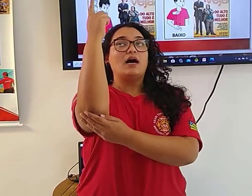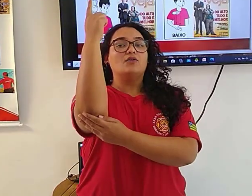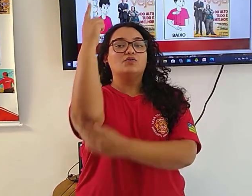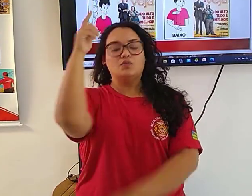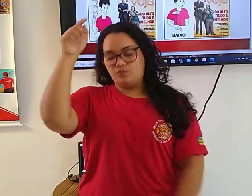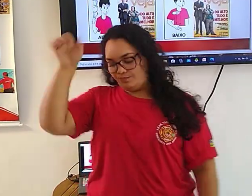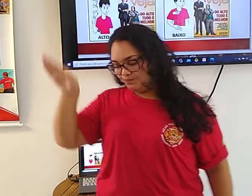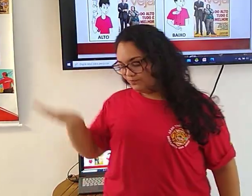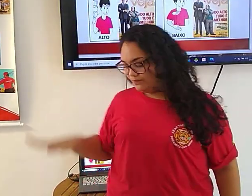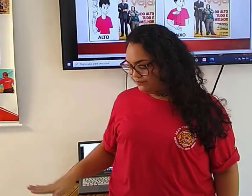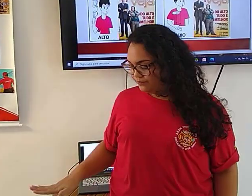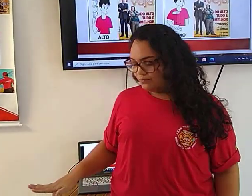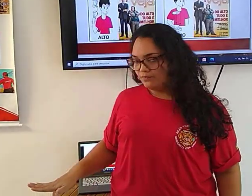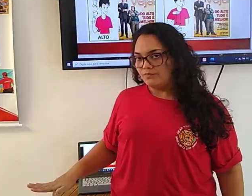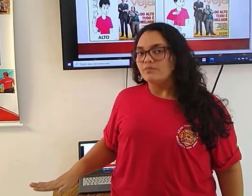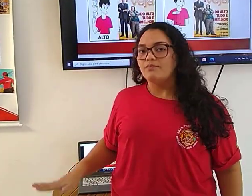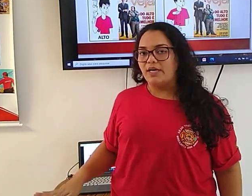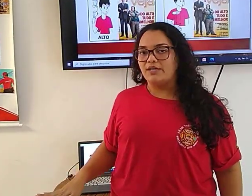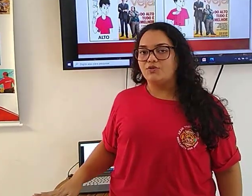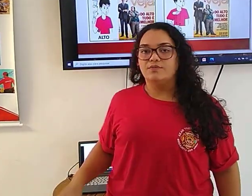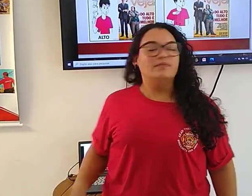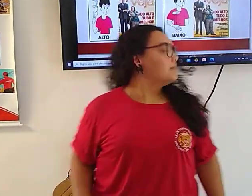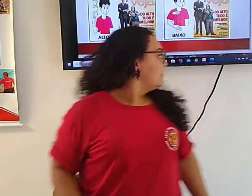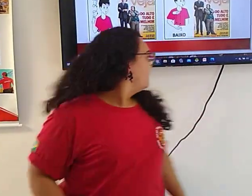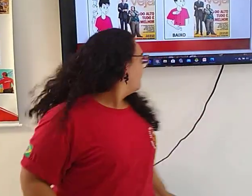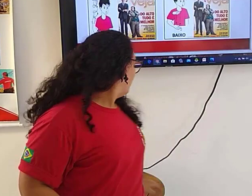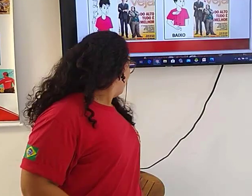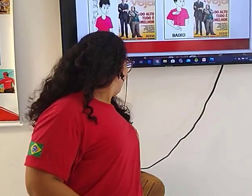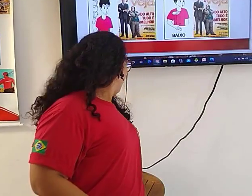Alto, baixo.